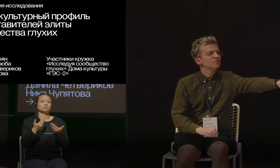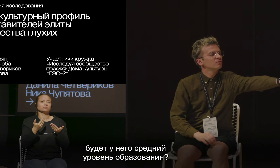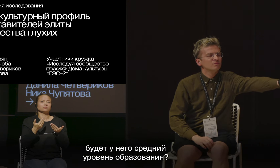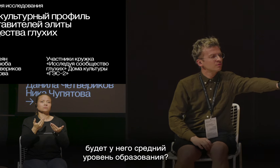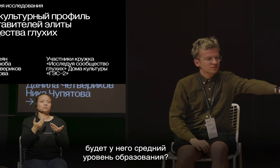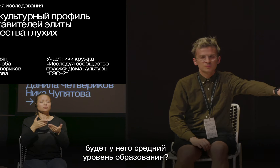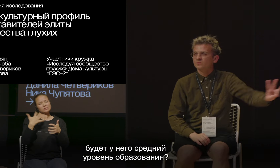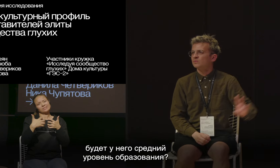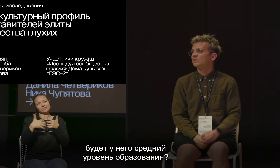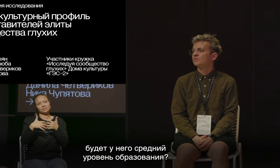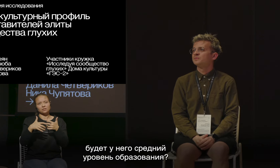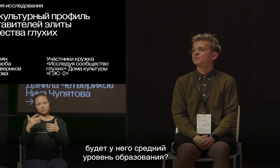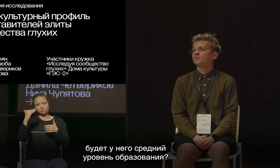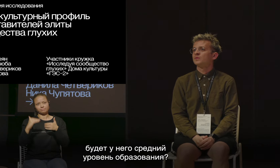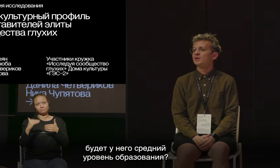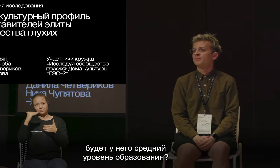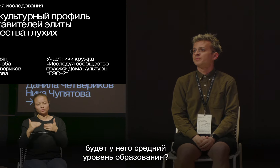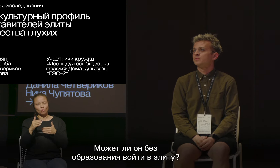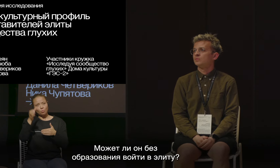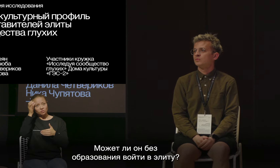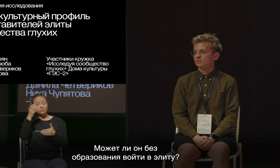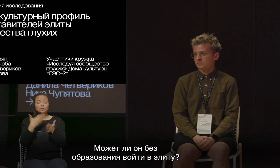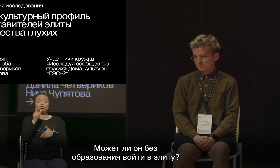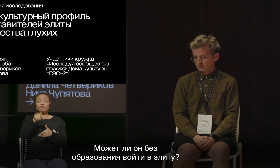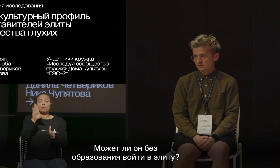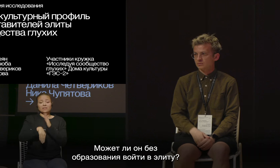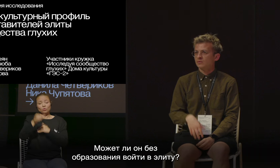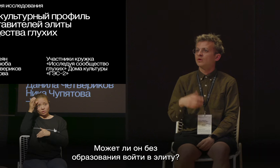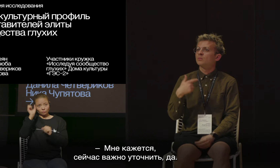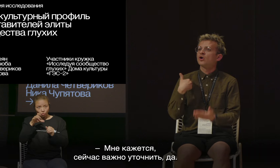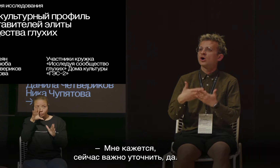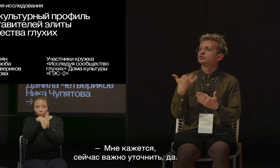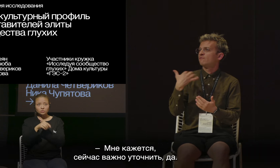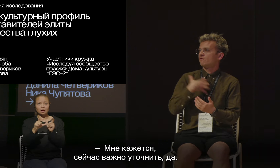будет у него средний уровень образования, может ли он без образования войти в элиту?